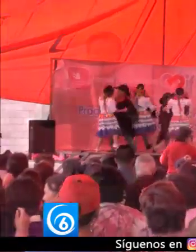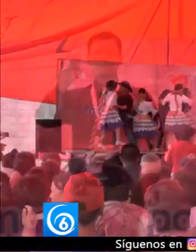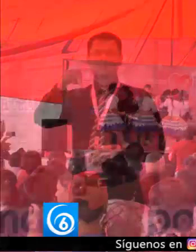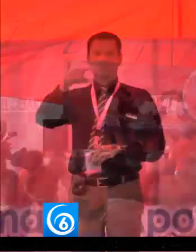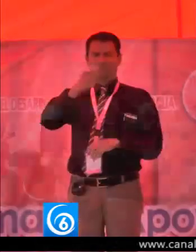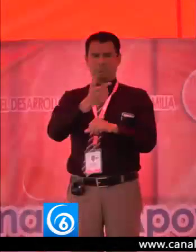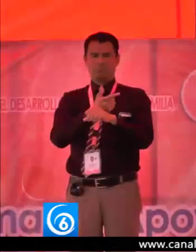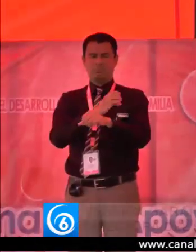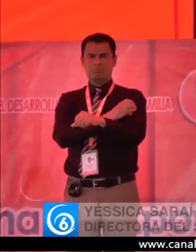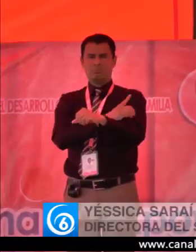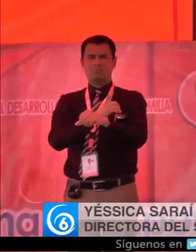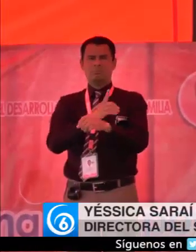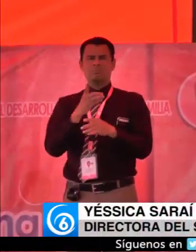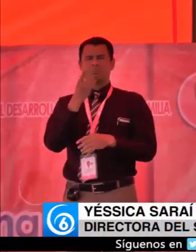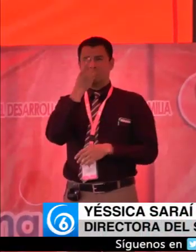municipio